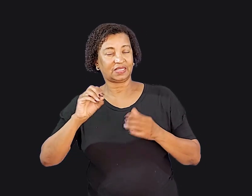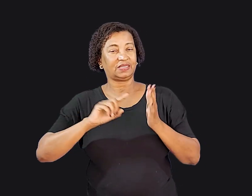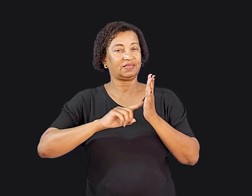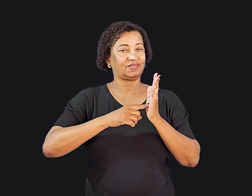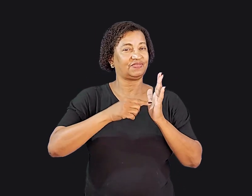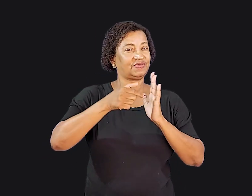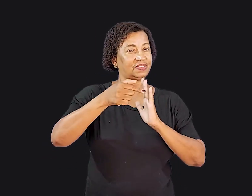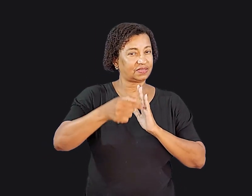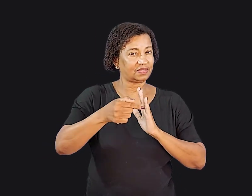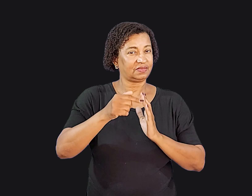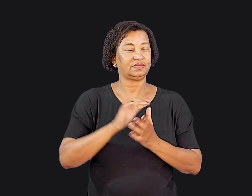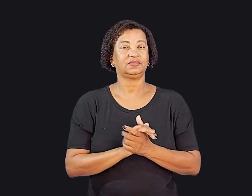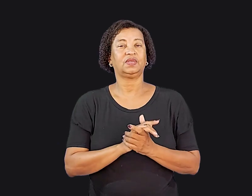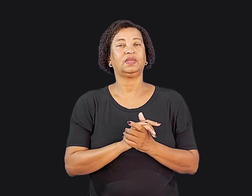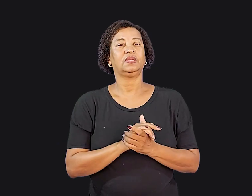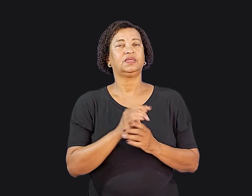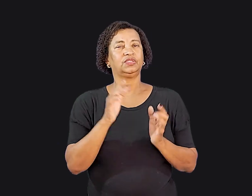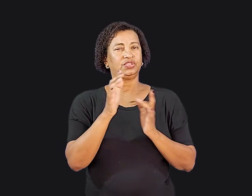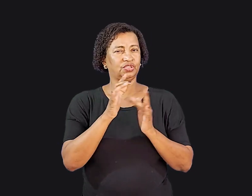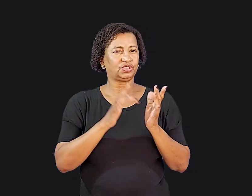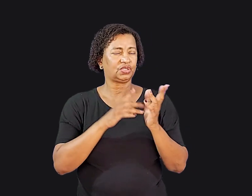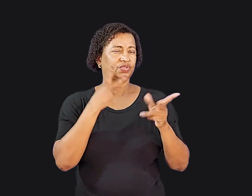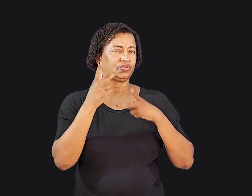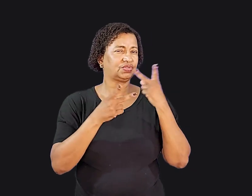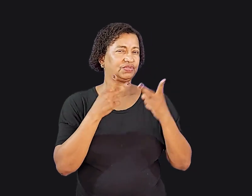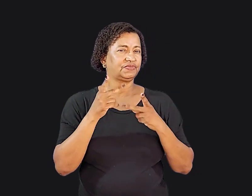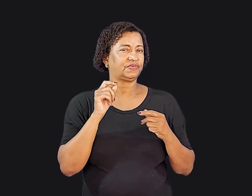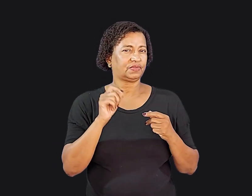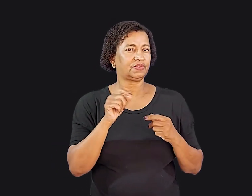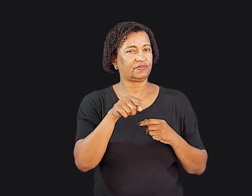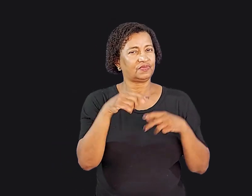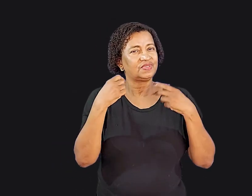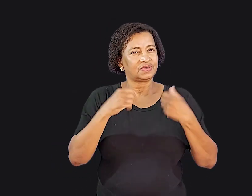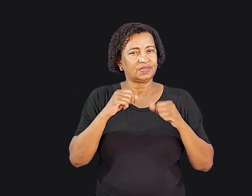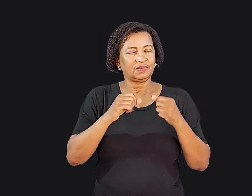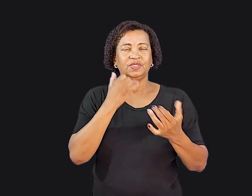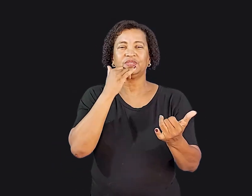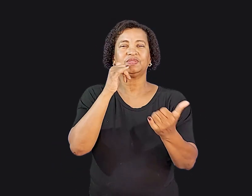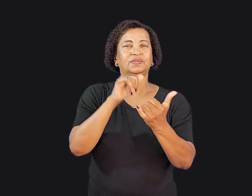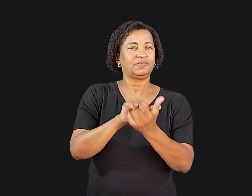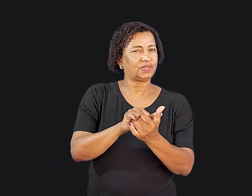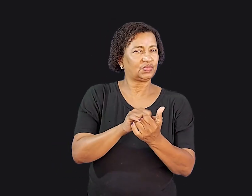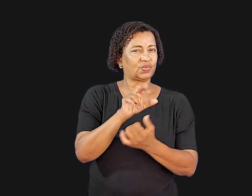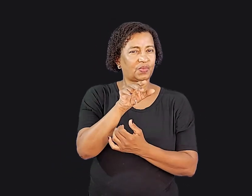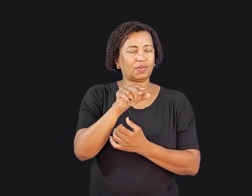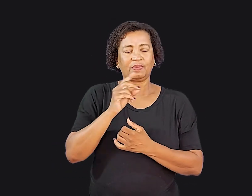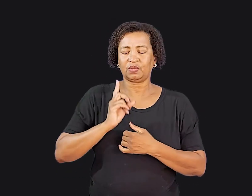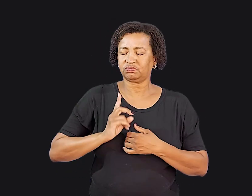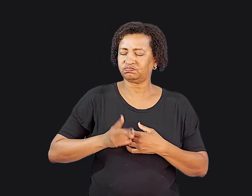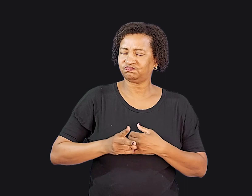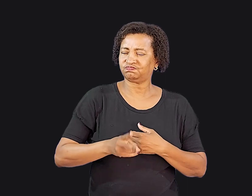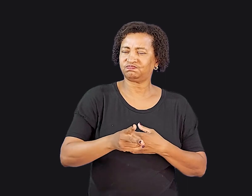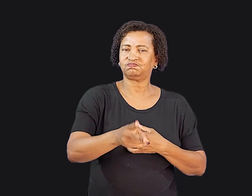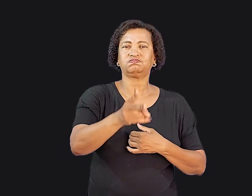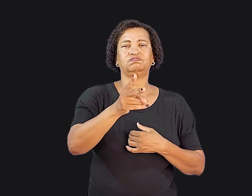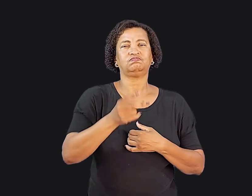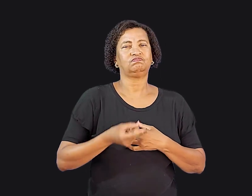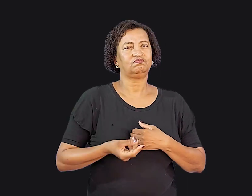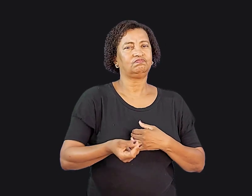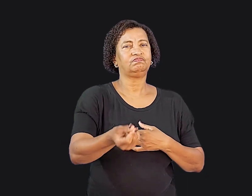70 vezes 7. Em outras palavras, de acordo com Jesus, você deve perdoar seu irmão infinitas vezes. O capítulo 18 de